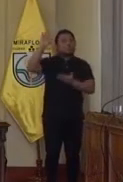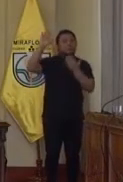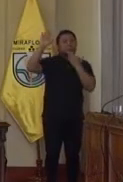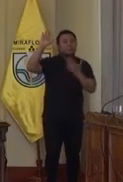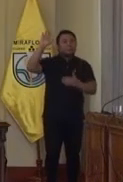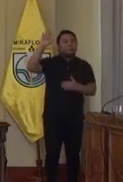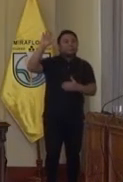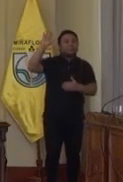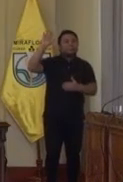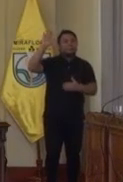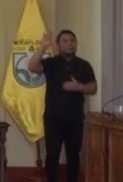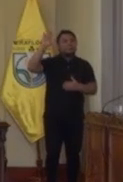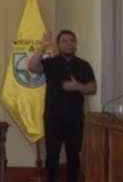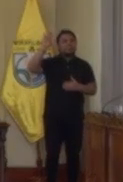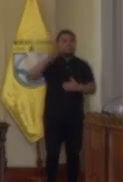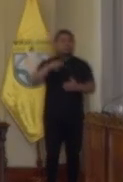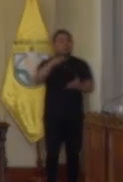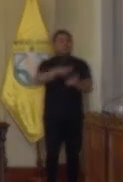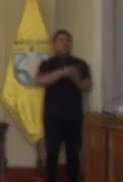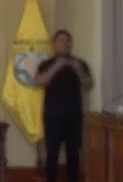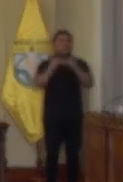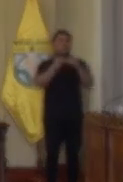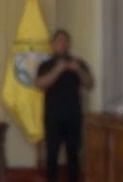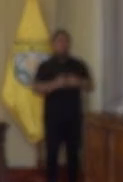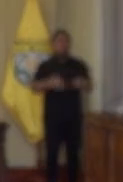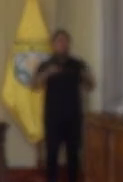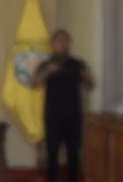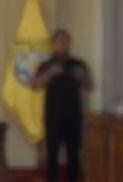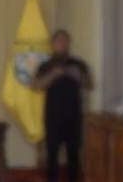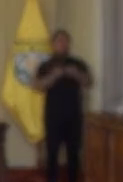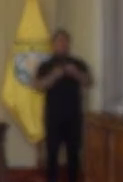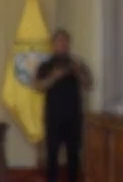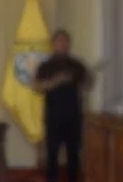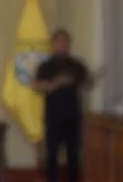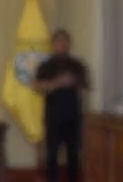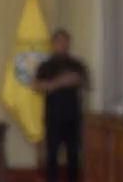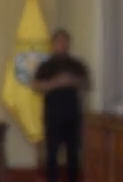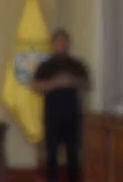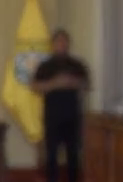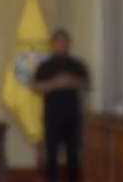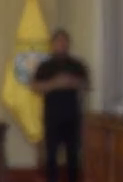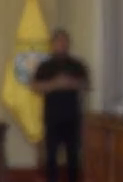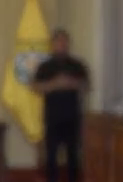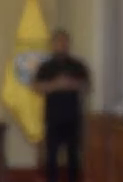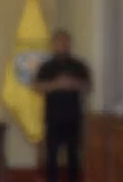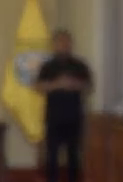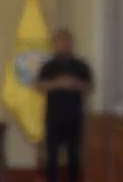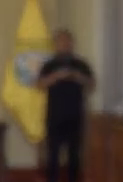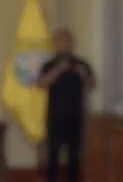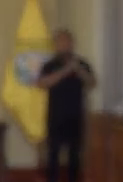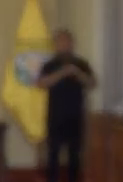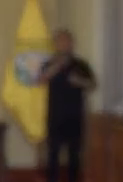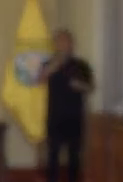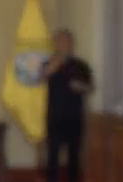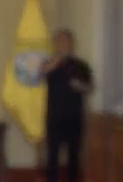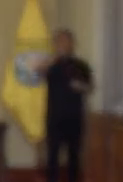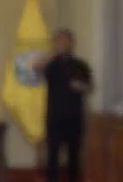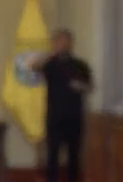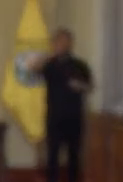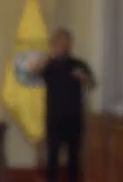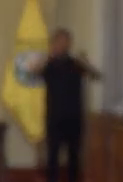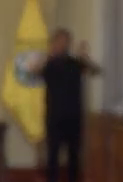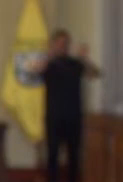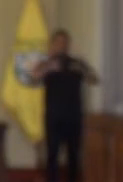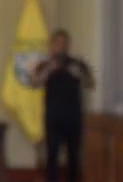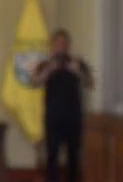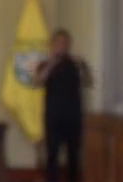mano. Aprobado por unanimidad. Continuamos, señora secretaria. Dictamen 009-2019 de